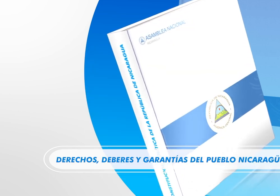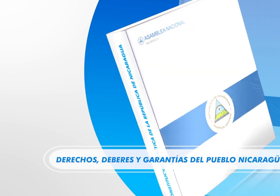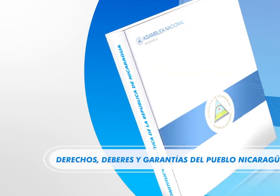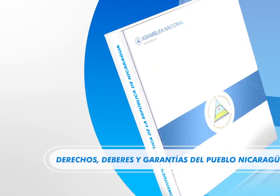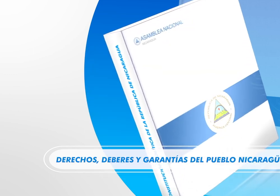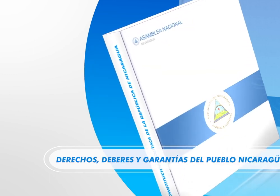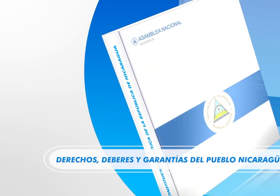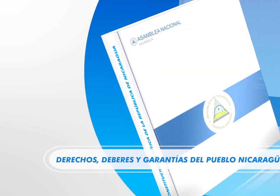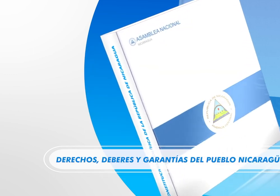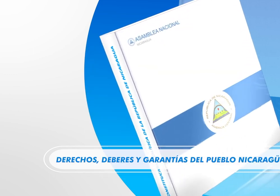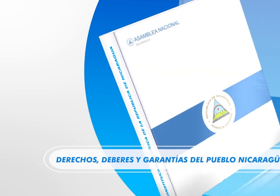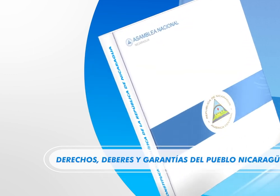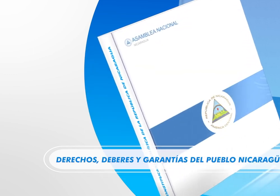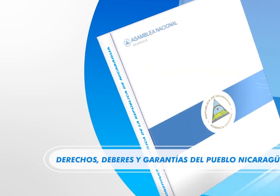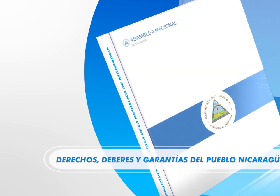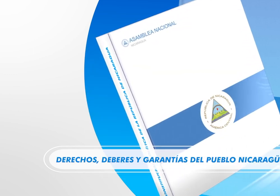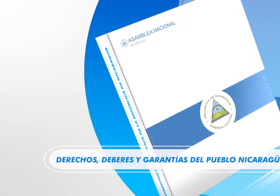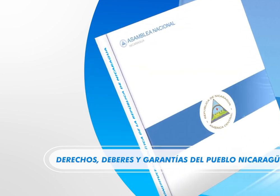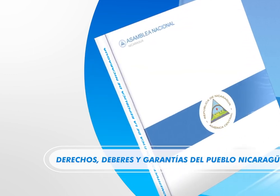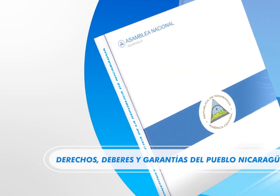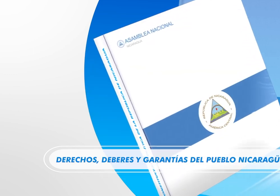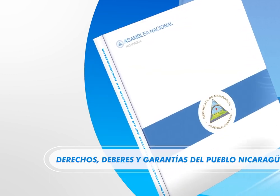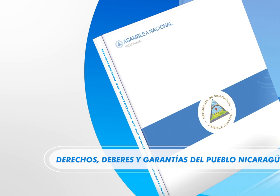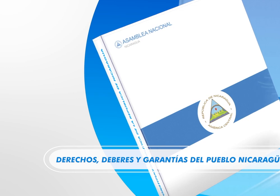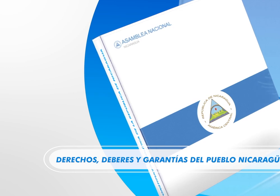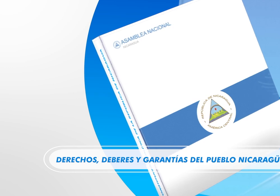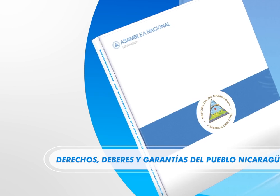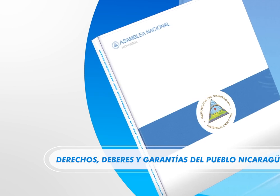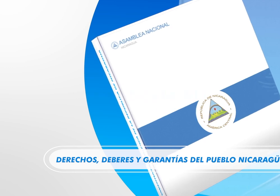Derechos, deberes y garantías del pueblo nicaragüense.